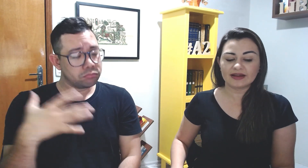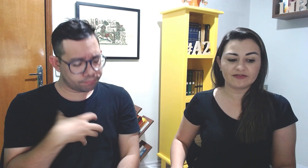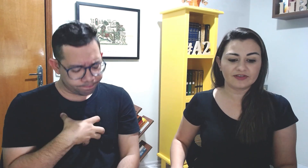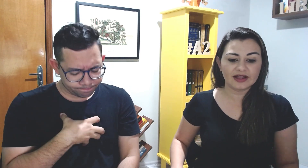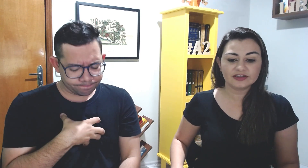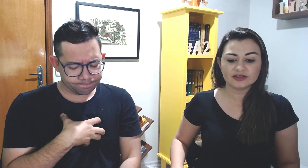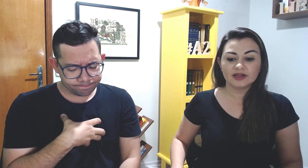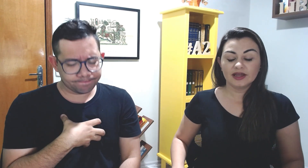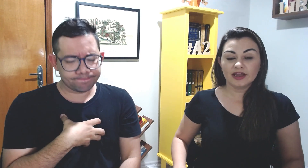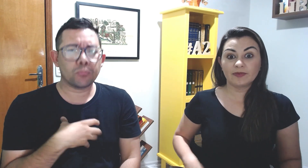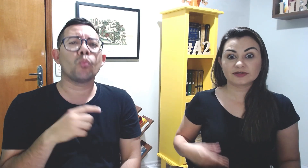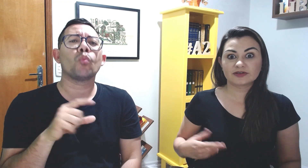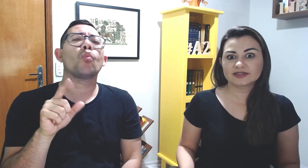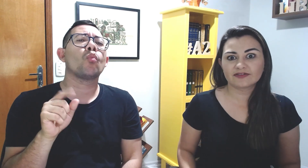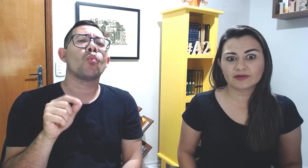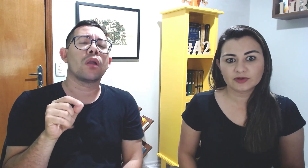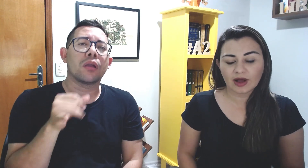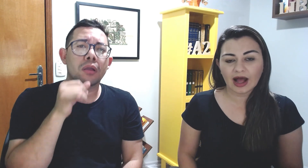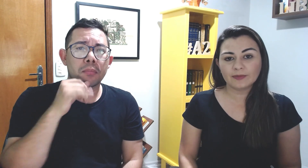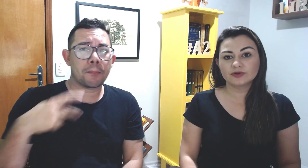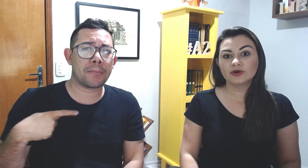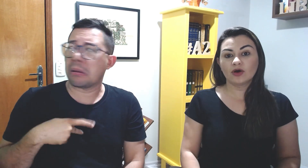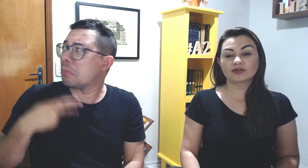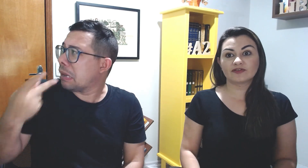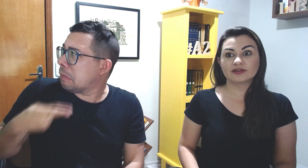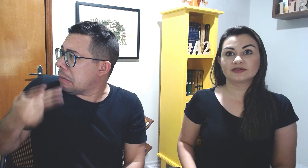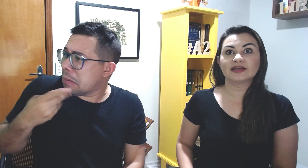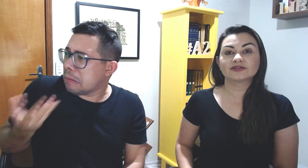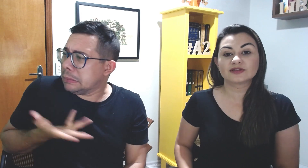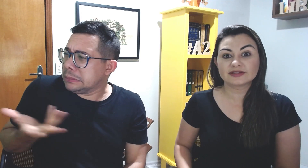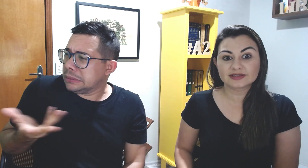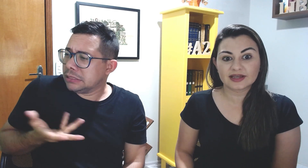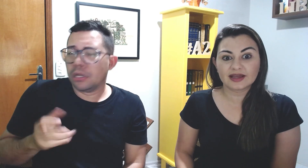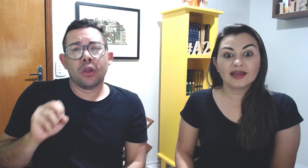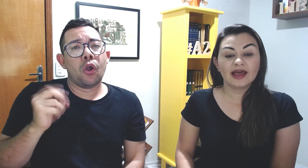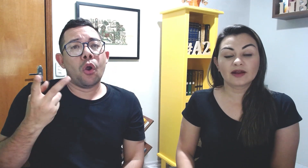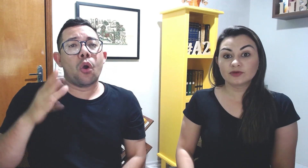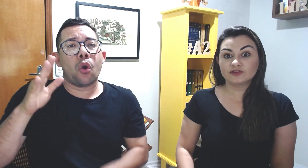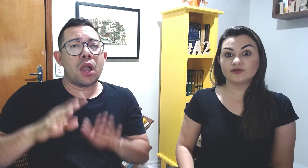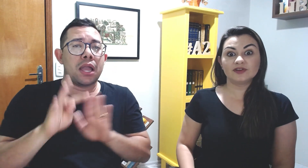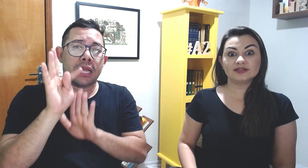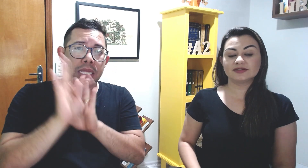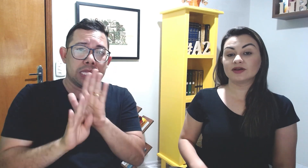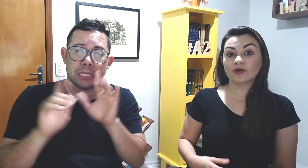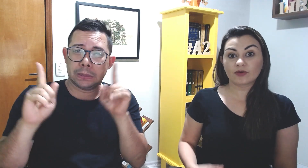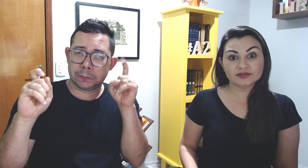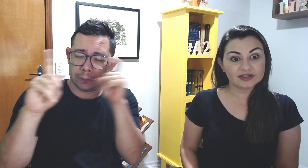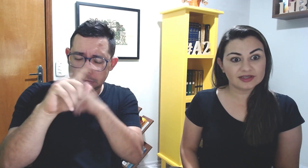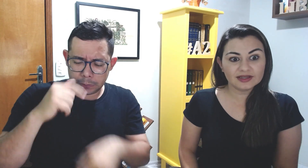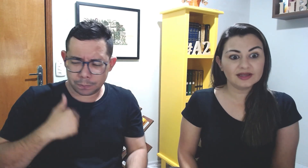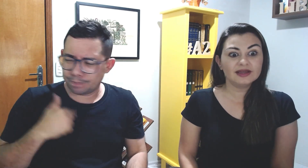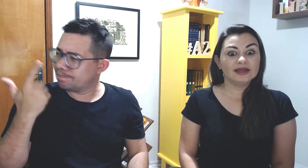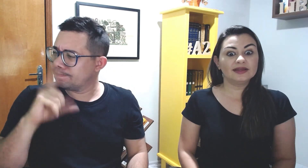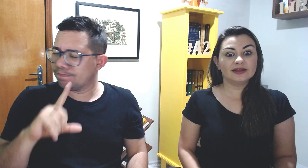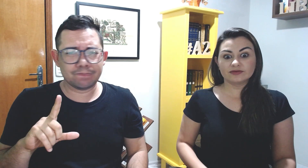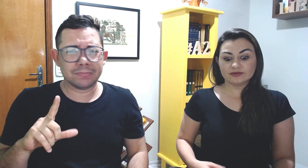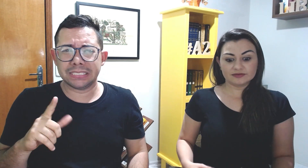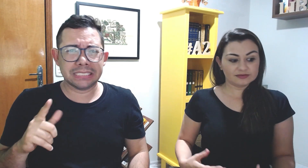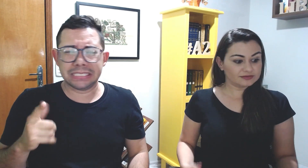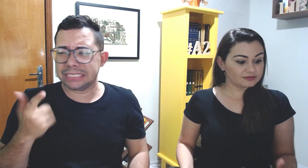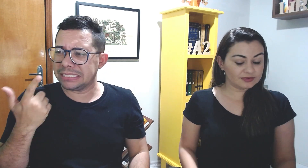chegar lá na frente e o pastor às vezes tá falando muito rápido, ou tá falando textos às vezes que eram muito difíceis e eu não consegui,